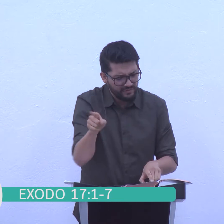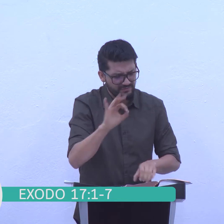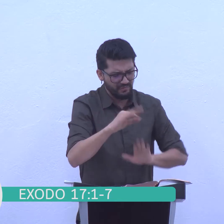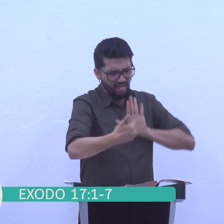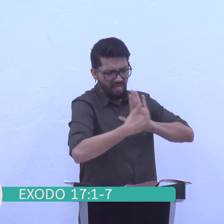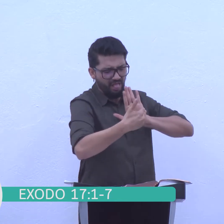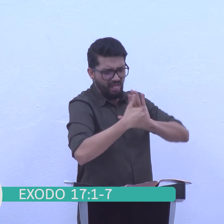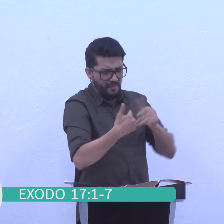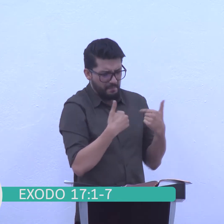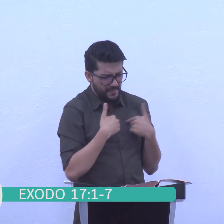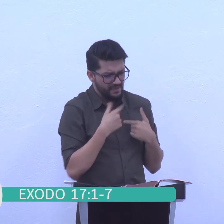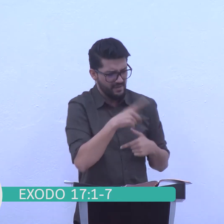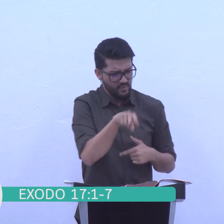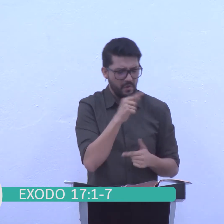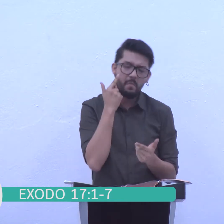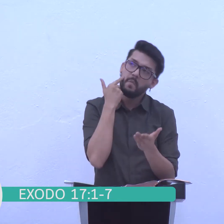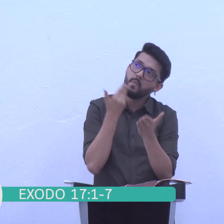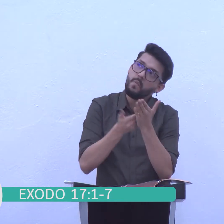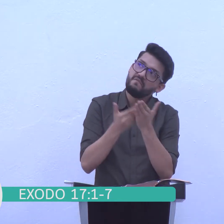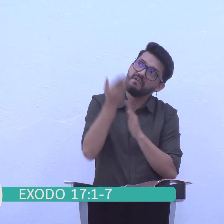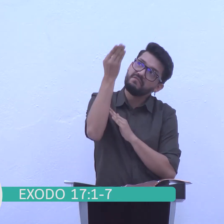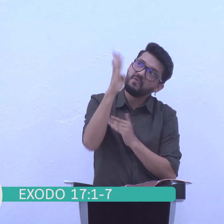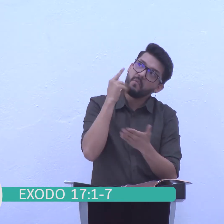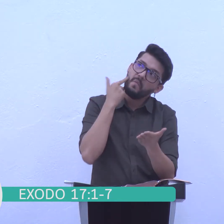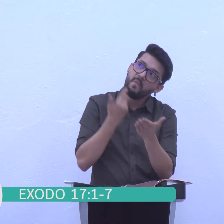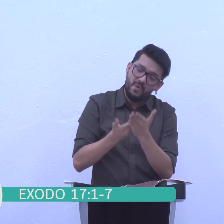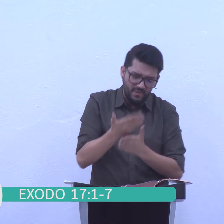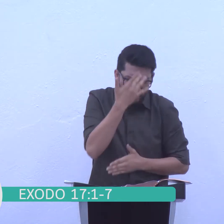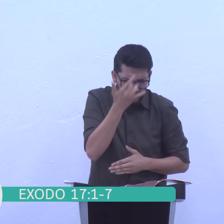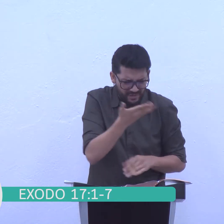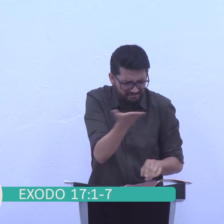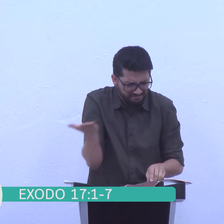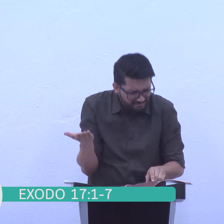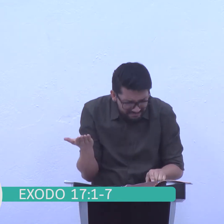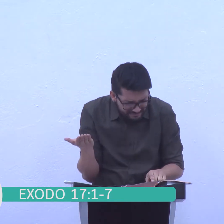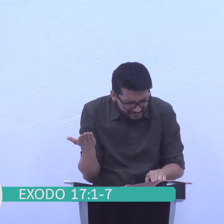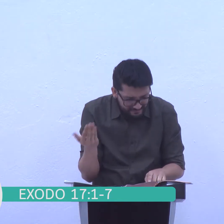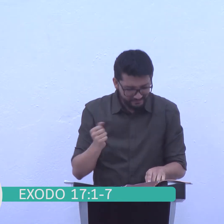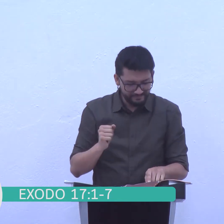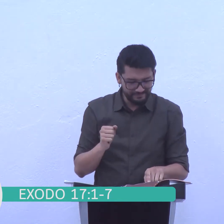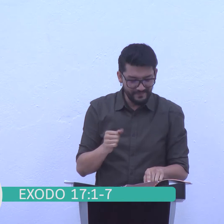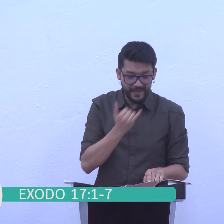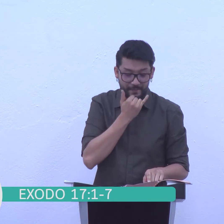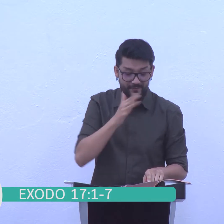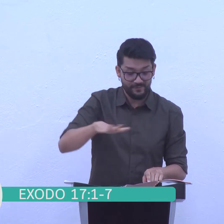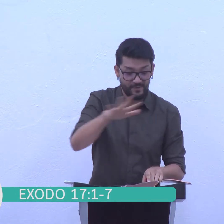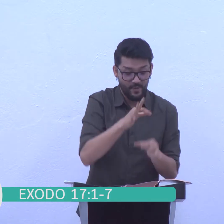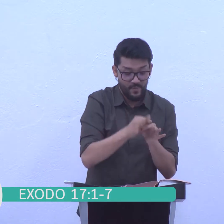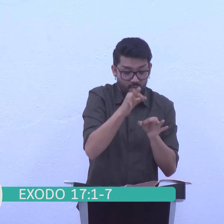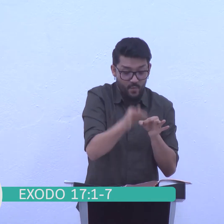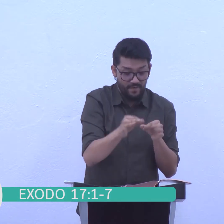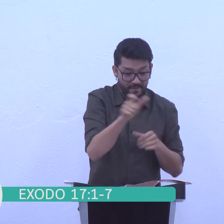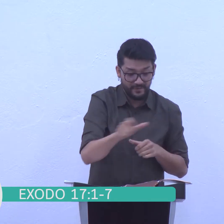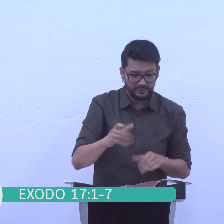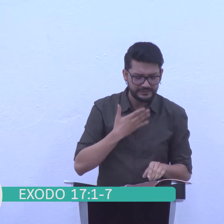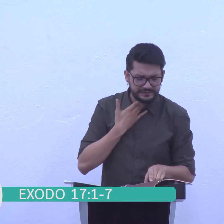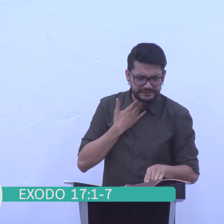Jehová? Así que el pueblo tuvo allí sed y murmuró contra Moisés y dijo: ¿por qué